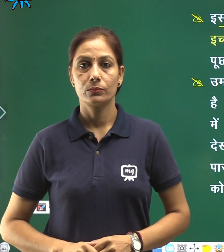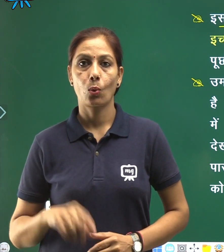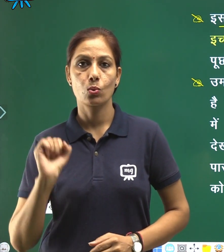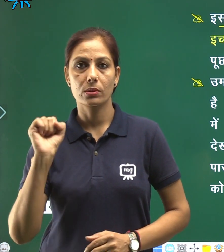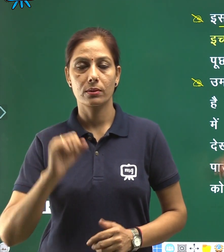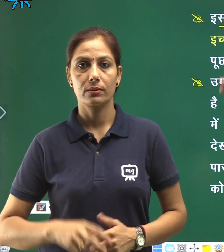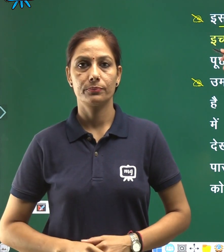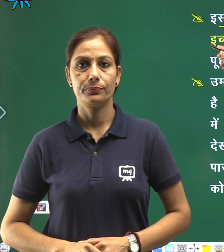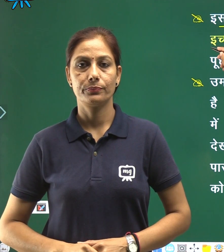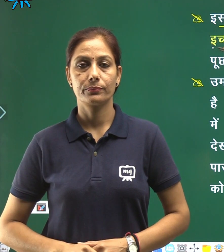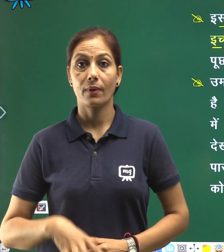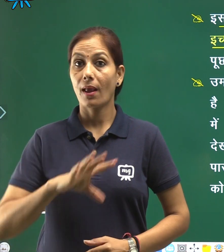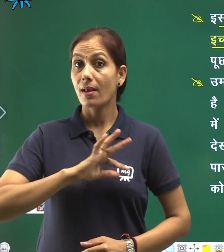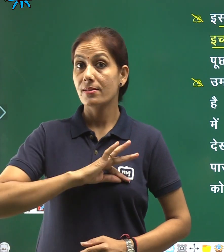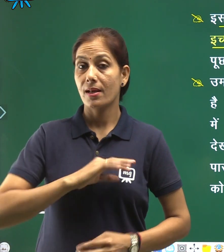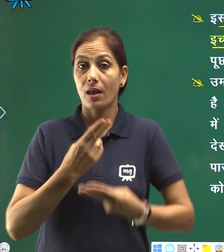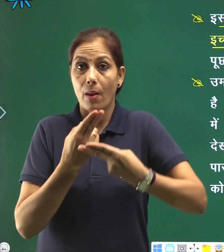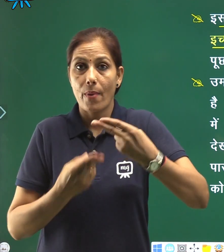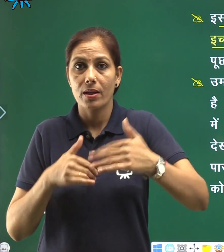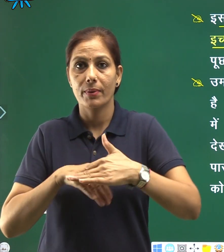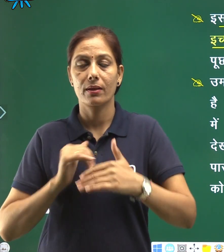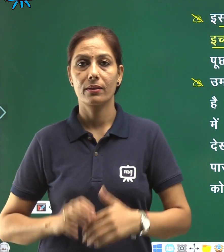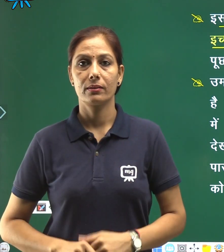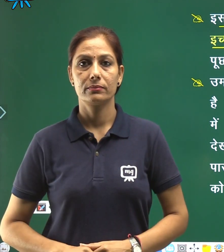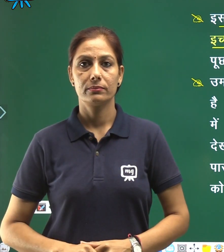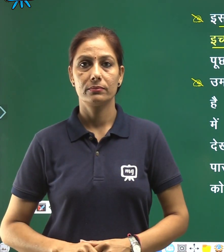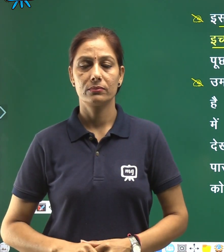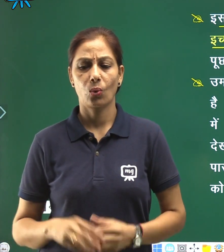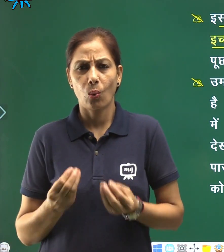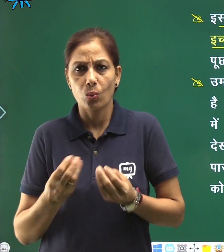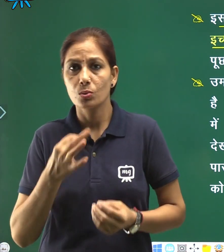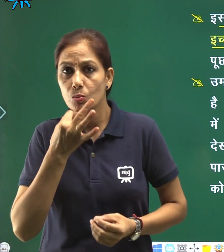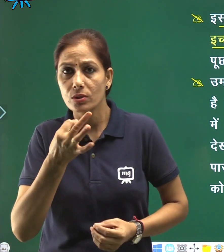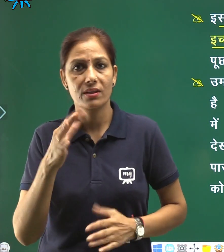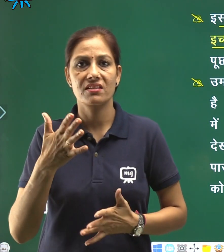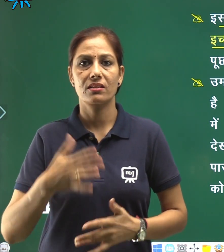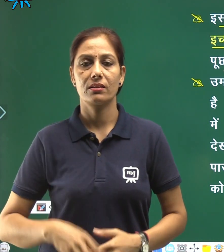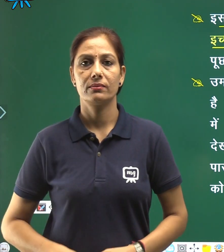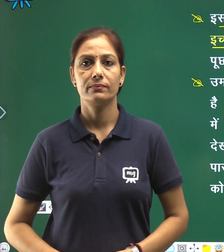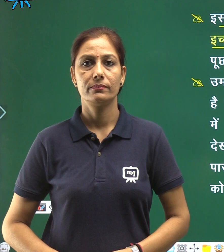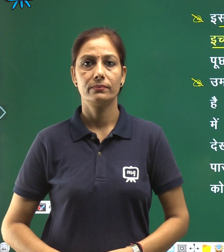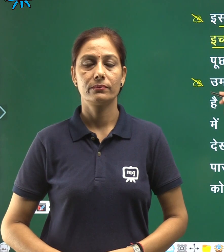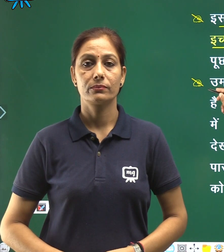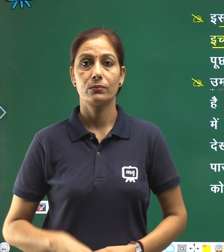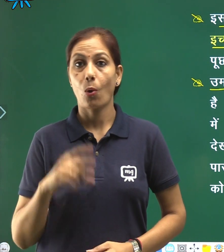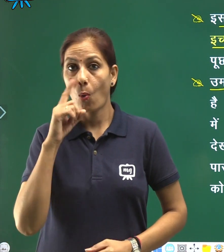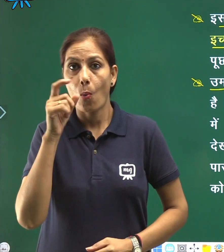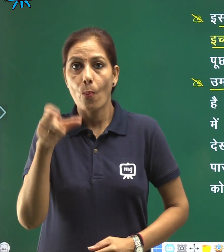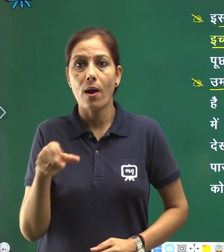उसकी इच्छा के बारे में कुछ नहीं पूछा जाता। उमा